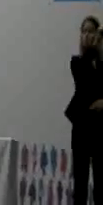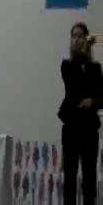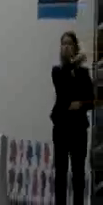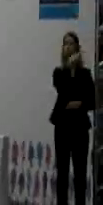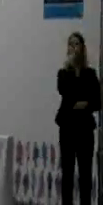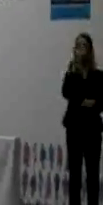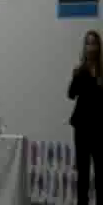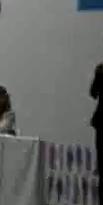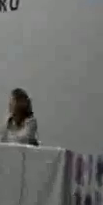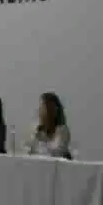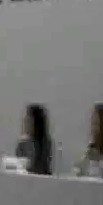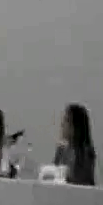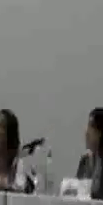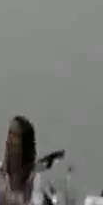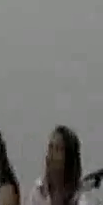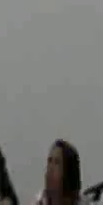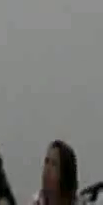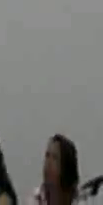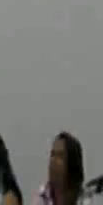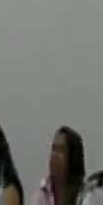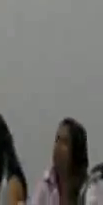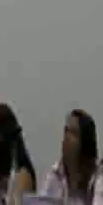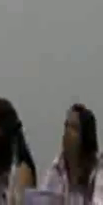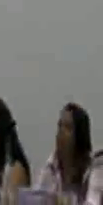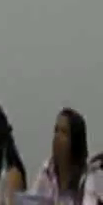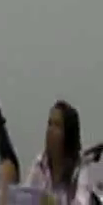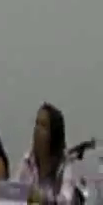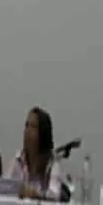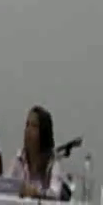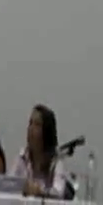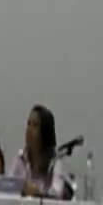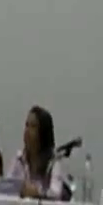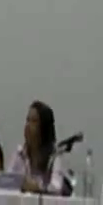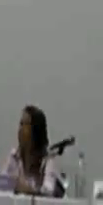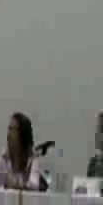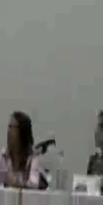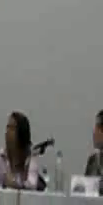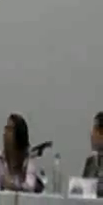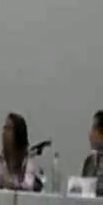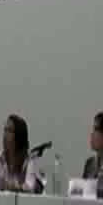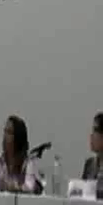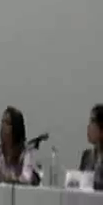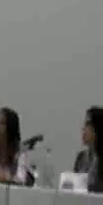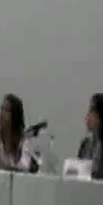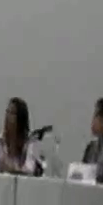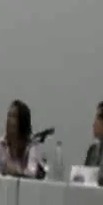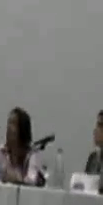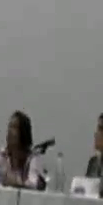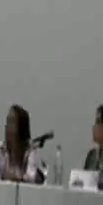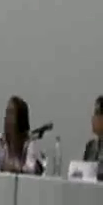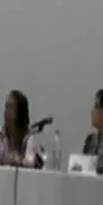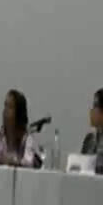público, universal, com orçamento adequado, que na cidade do Rio de Janeiro é cumprido, o orçamento da saúde.